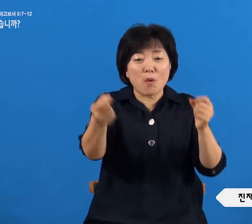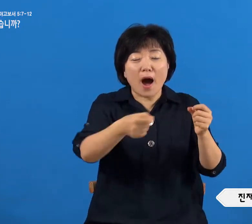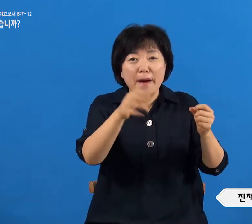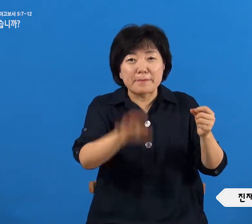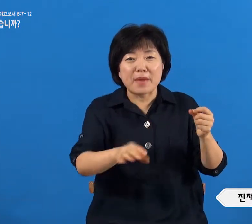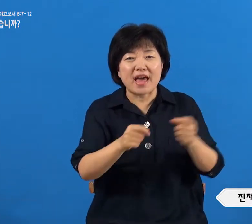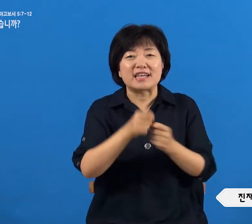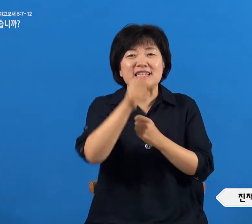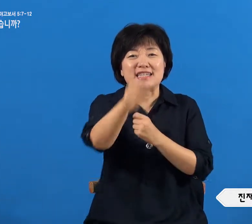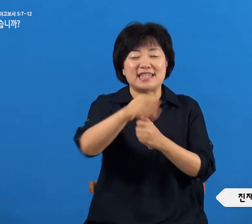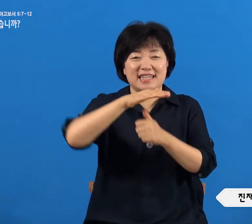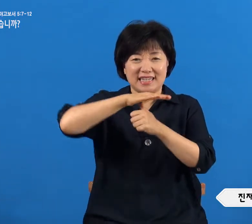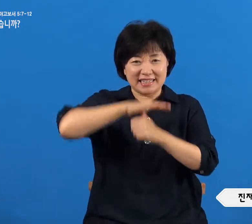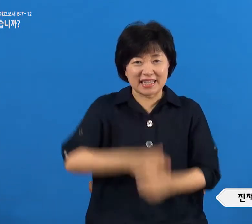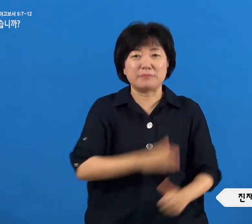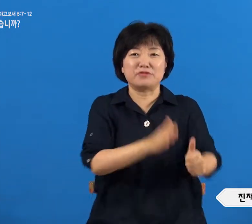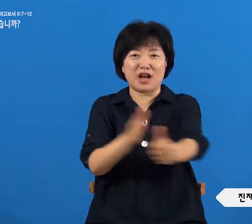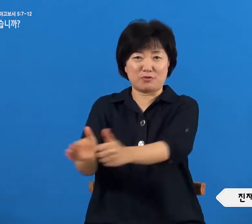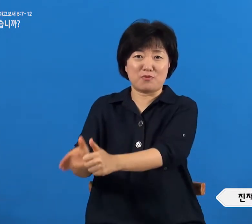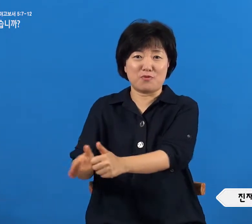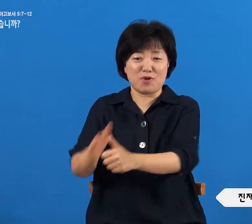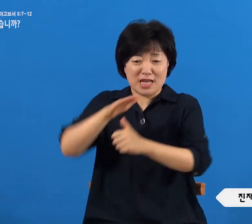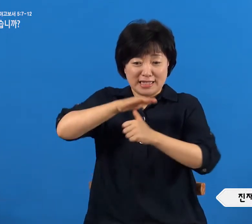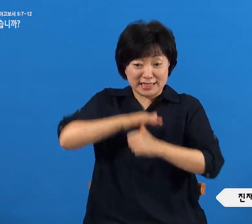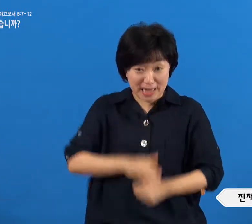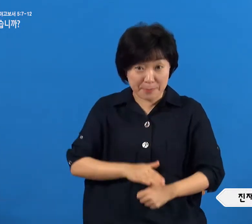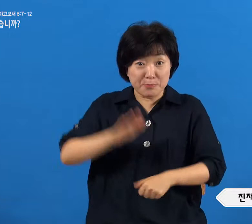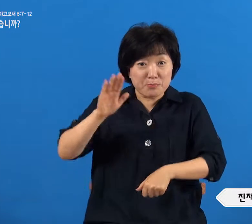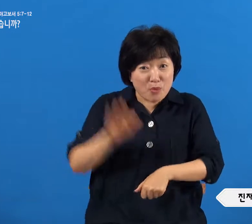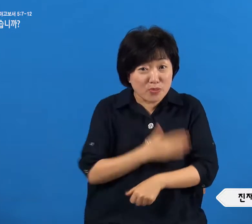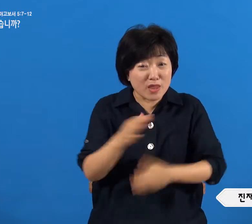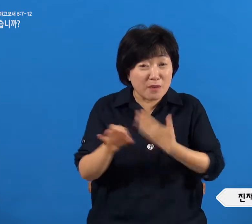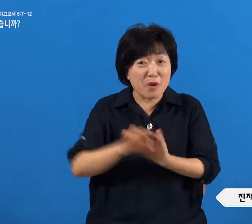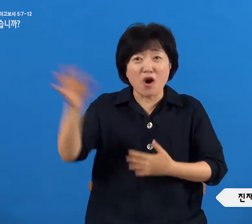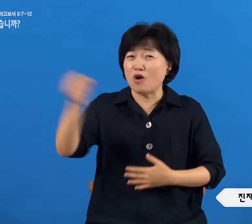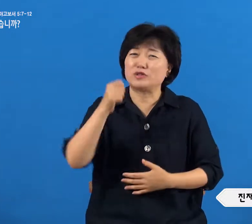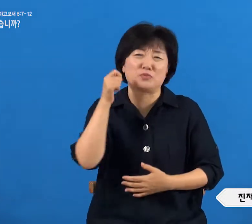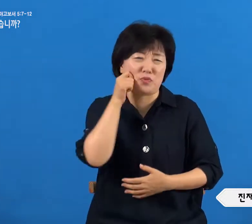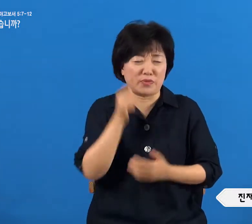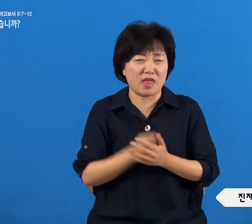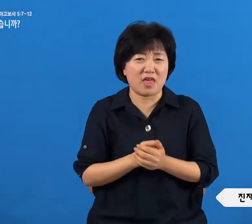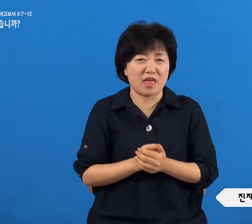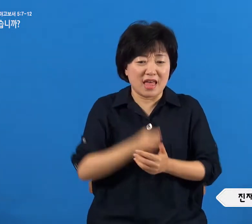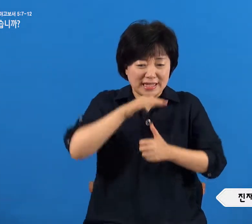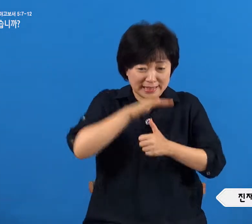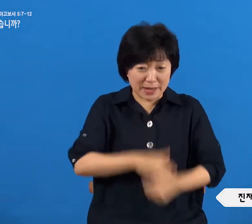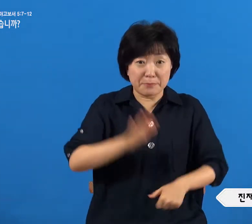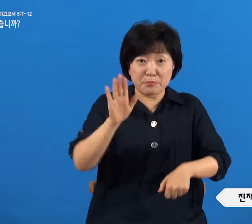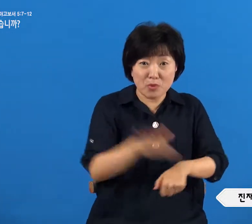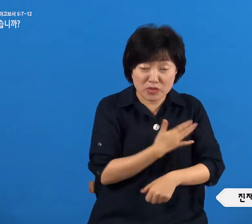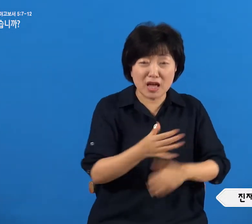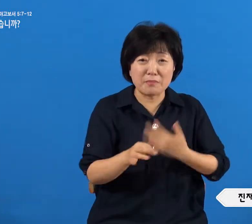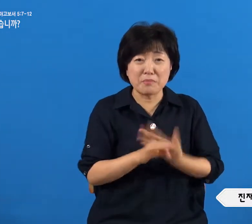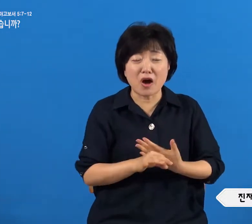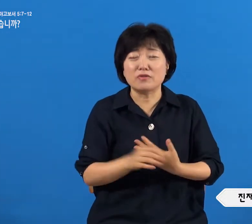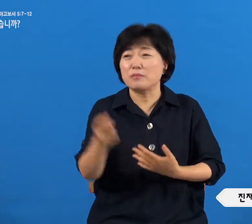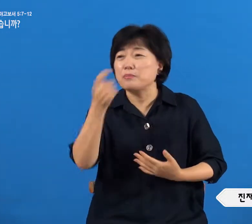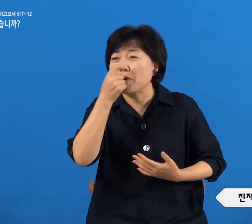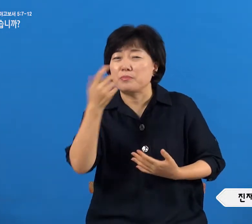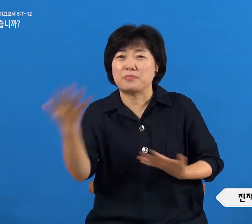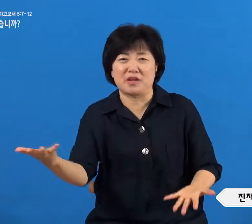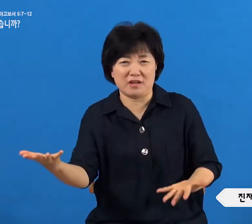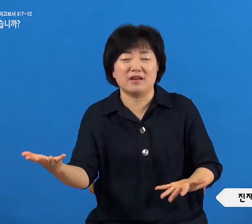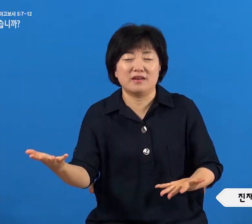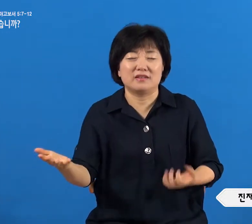길이 참으라고, 참지 않으면 얻을 수 없고 참지 않으면 배울 수 없기에 오늘 인내를